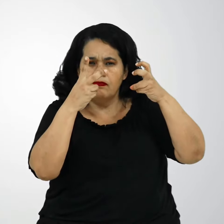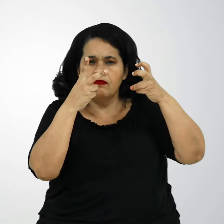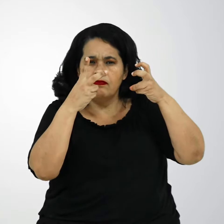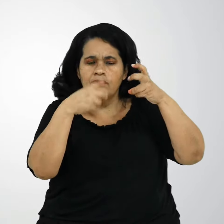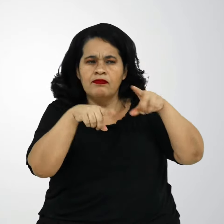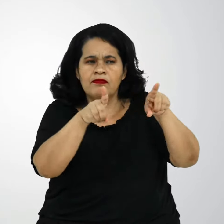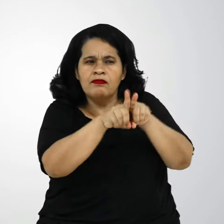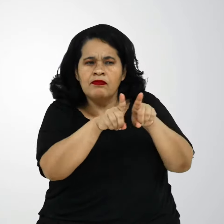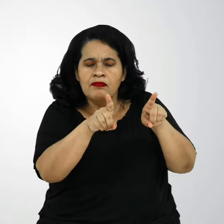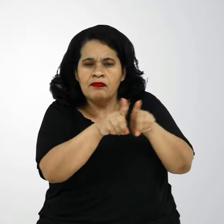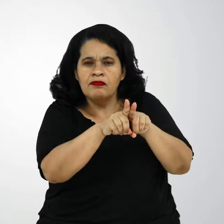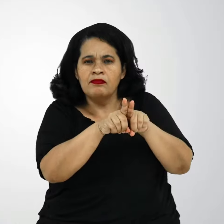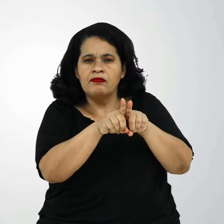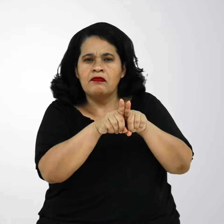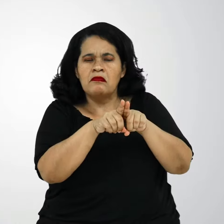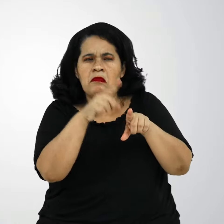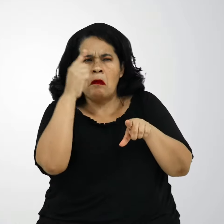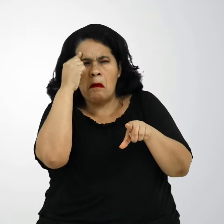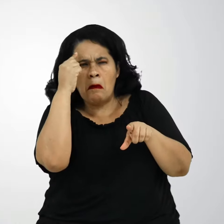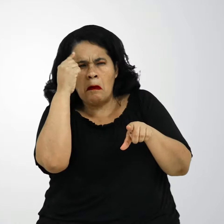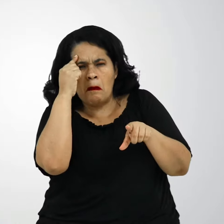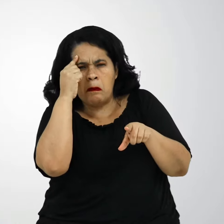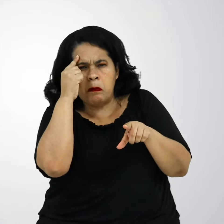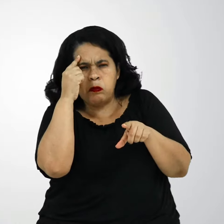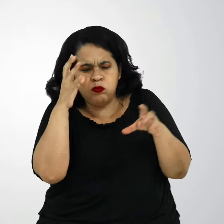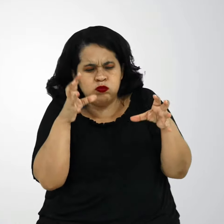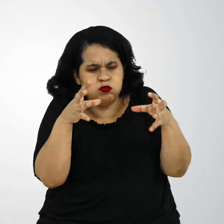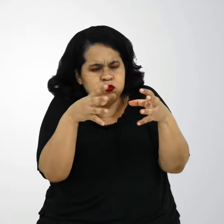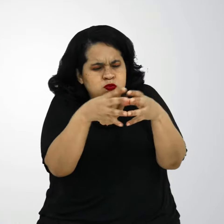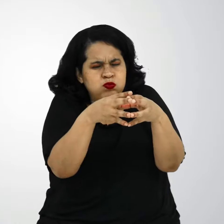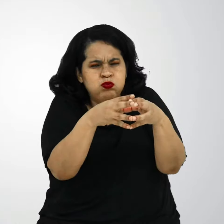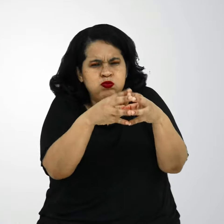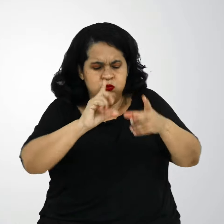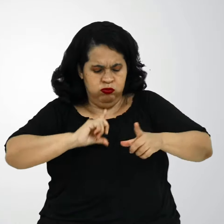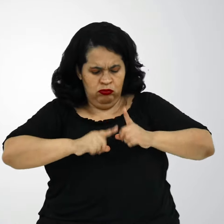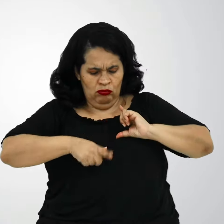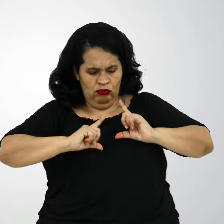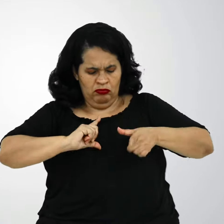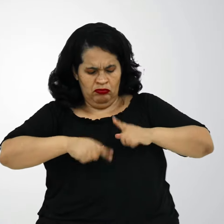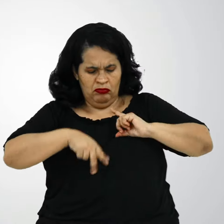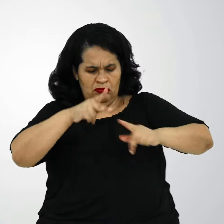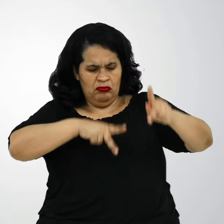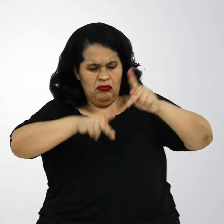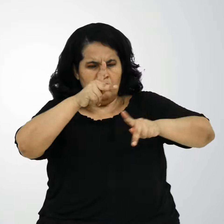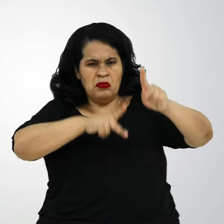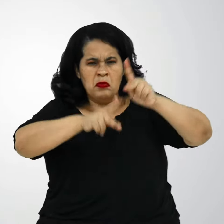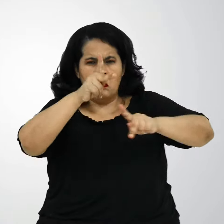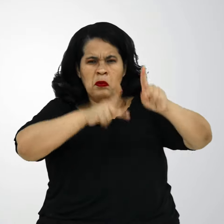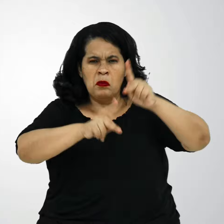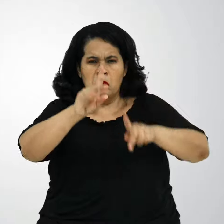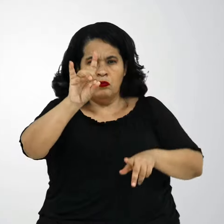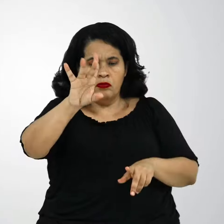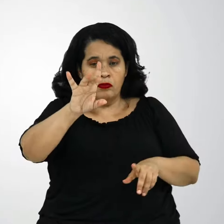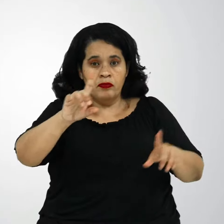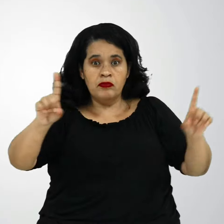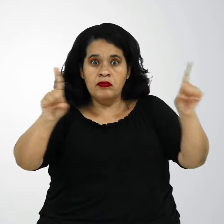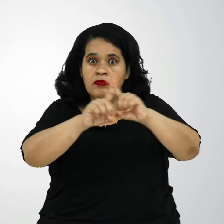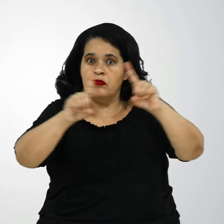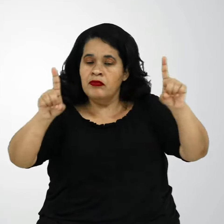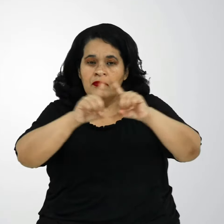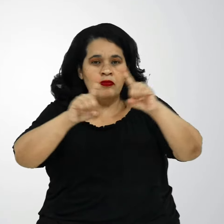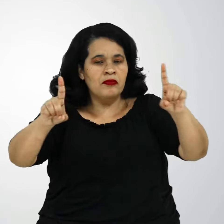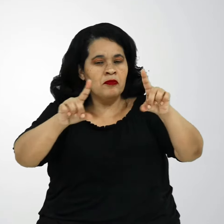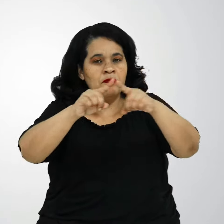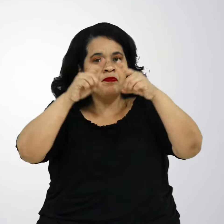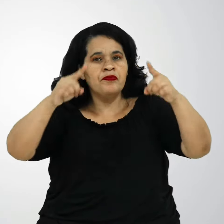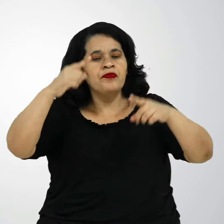se limita a uma casa, não se limita a uma tribo, né? Não se limita a Israel. Fala assim, olha, eu estou vendo aí o número de salvos gigantes, ou seja, é futuro.